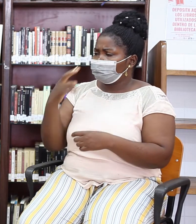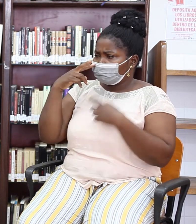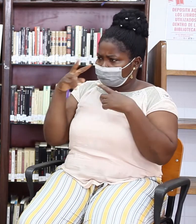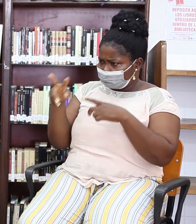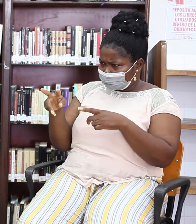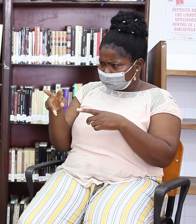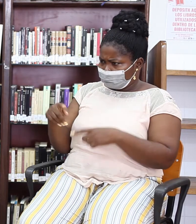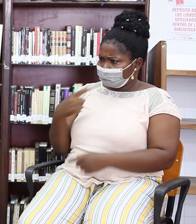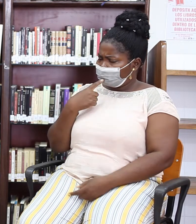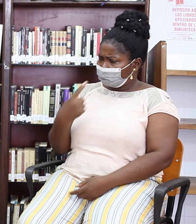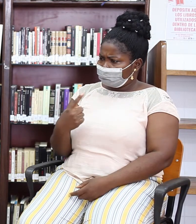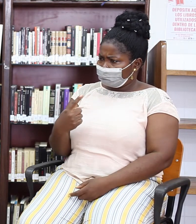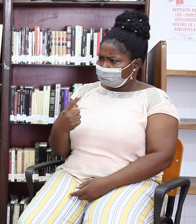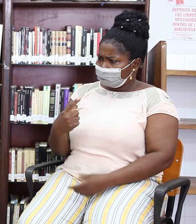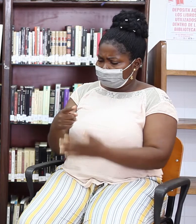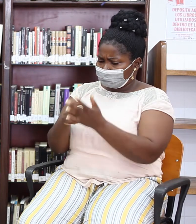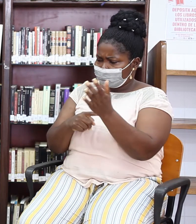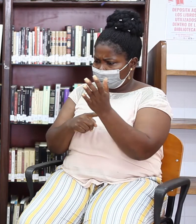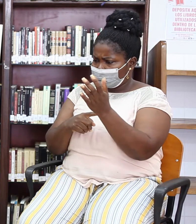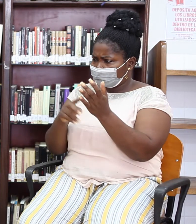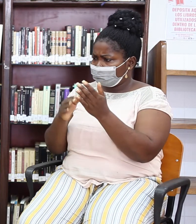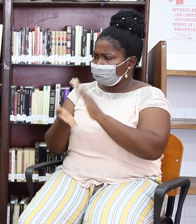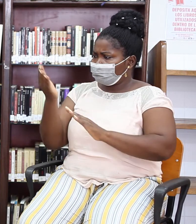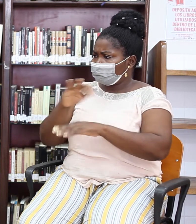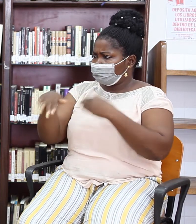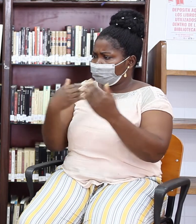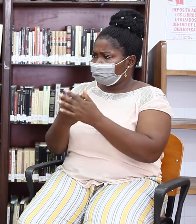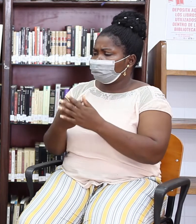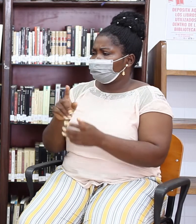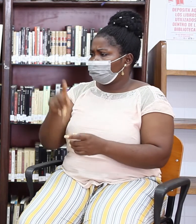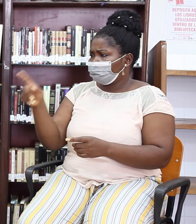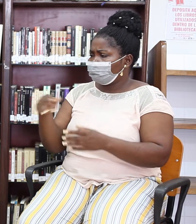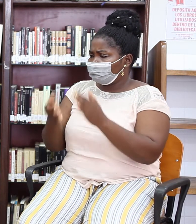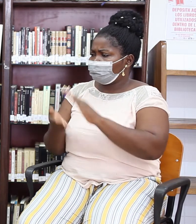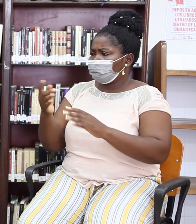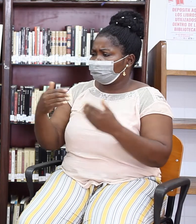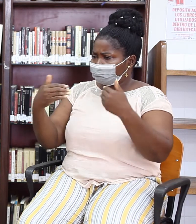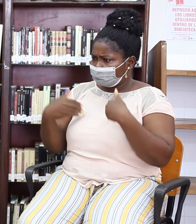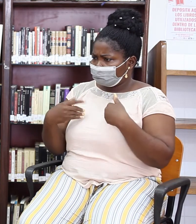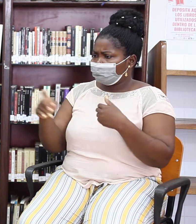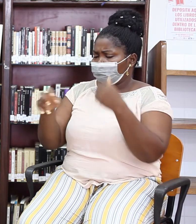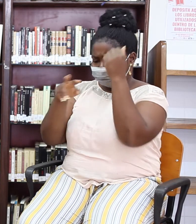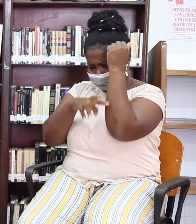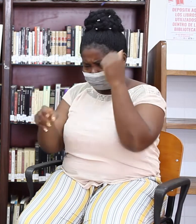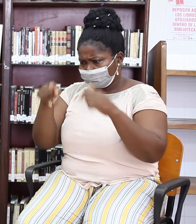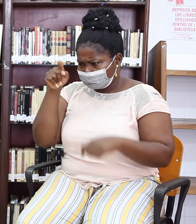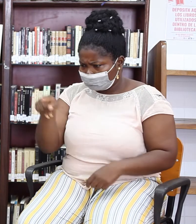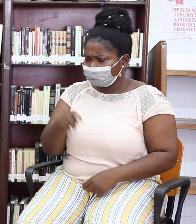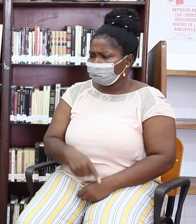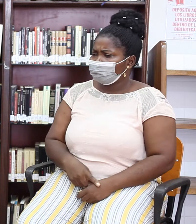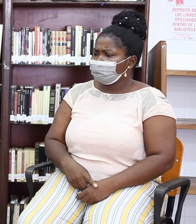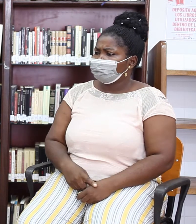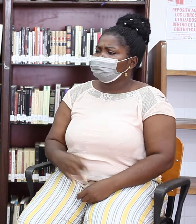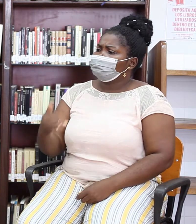mirada huidiza, medía un palmo menos que todos los demás. Aquí le tenemos al ladrón,